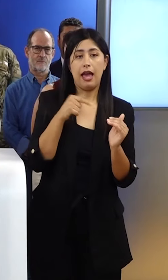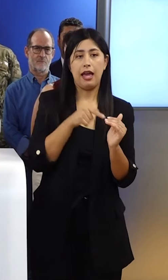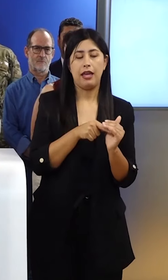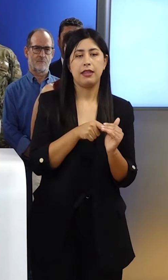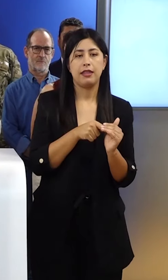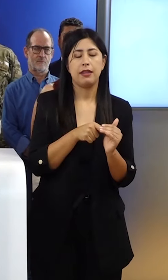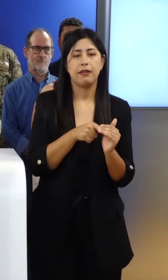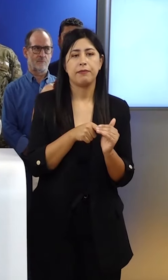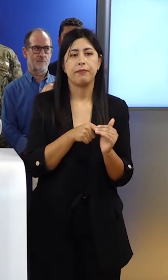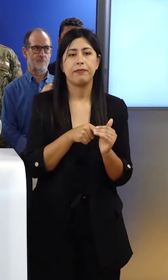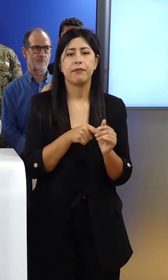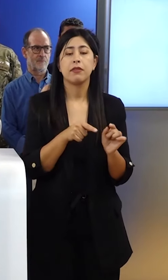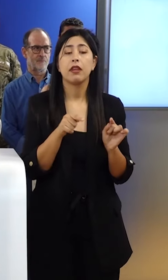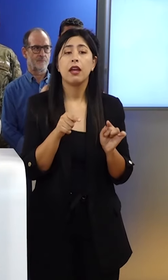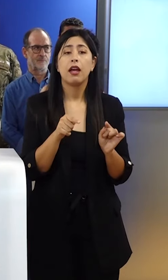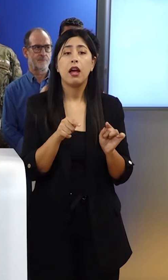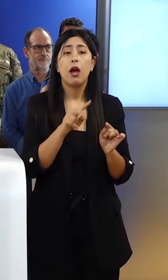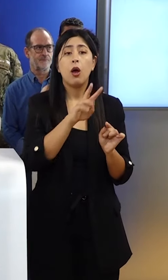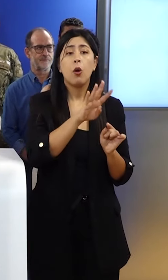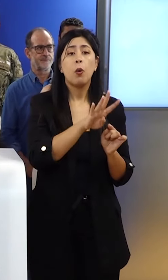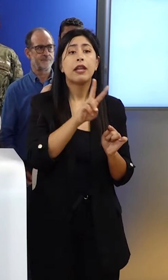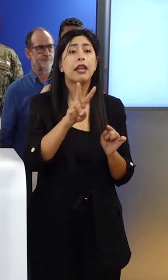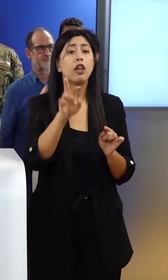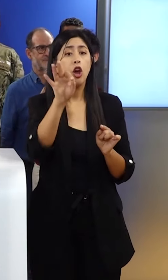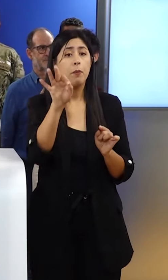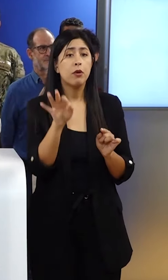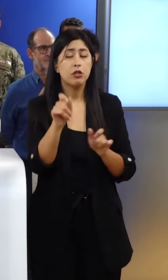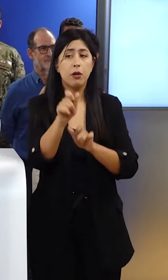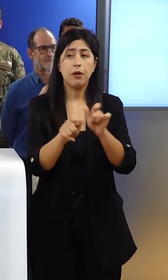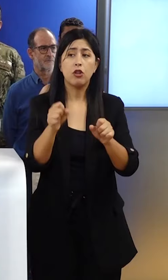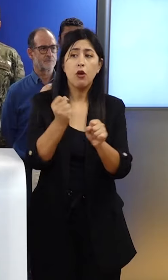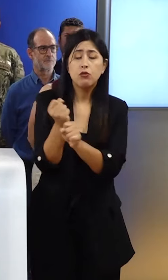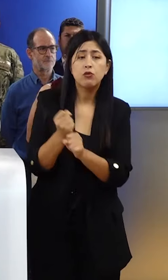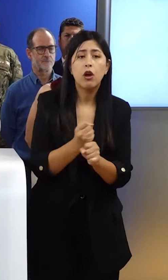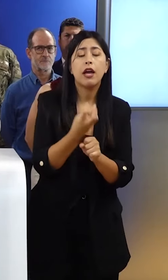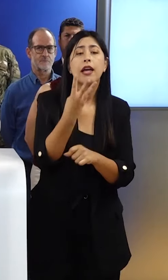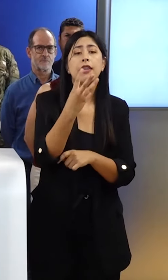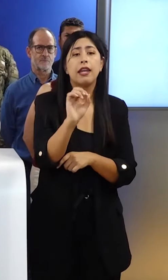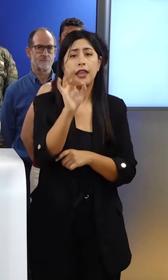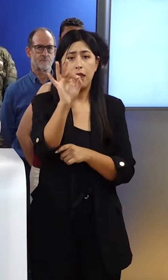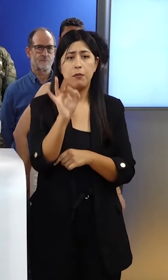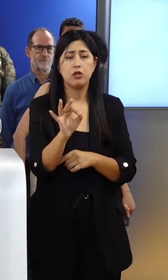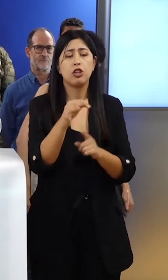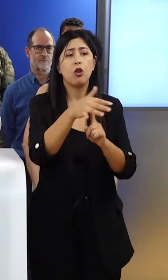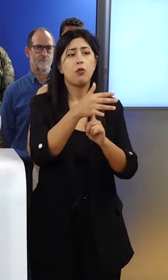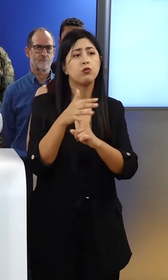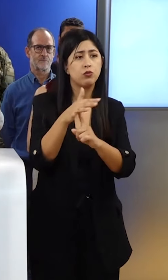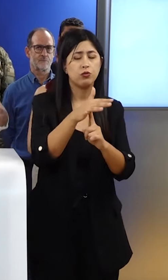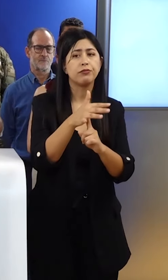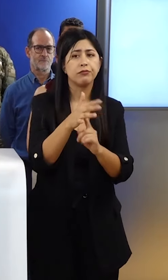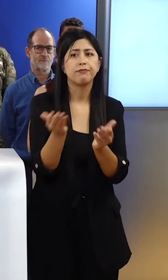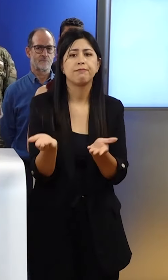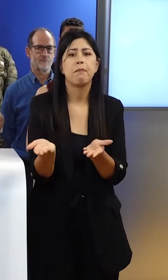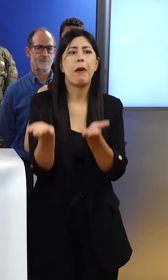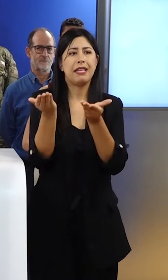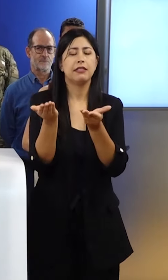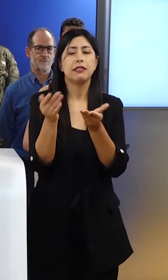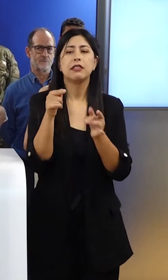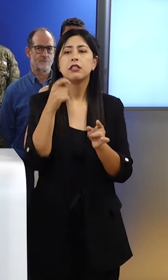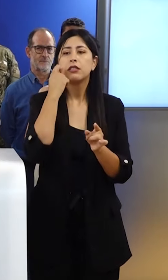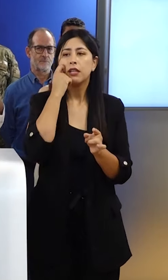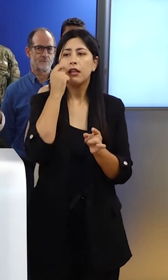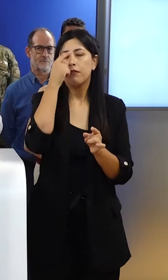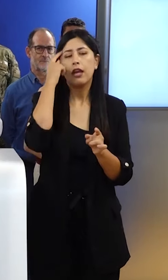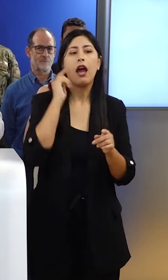quinquenio un aumento de de 42 por de los brigadistas de 30% en las aeronaves qué es lo que significa eso en términos de